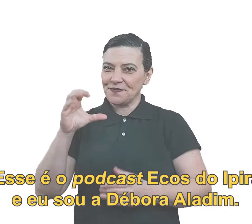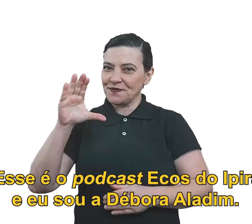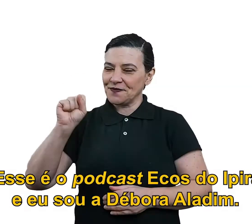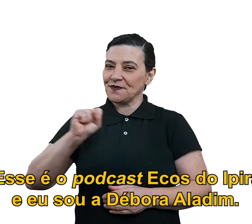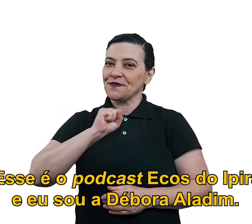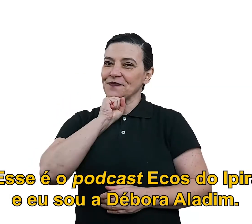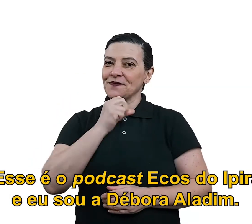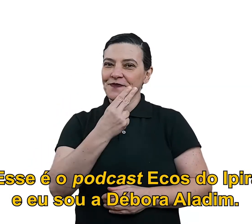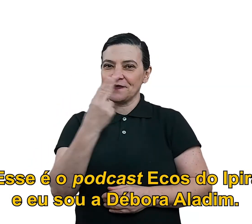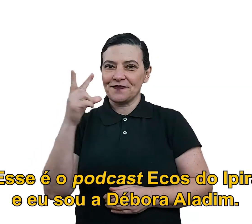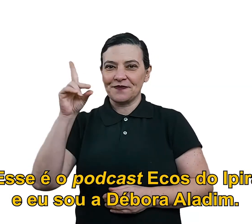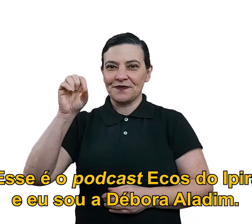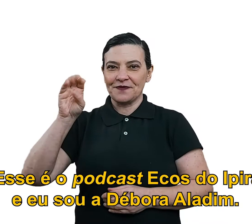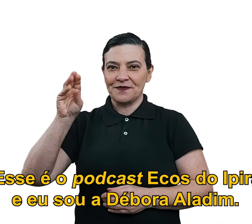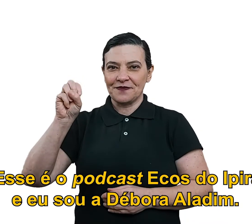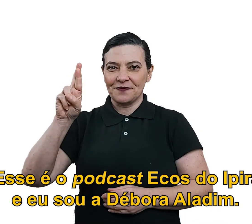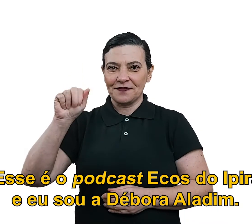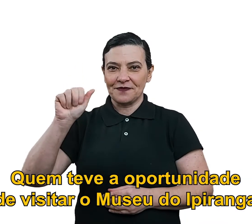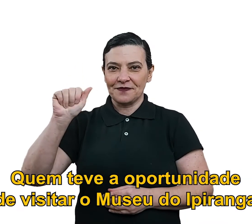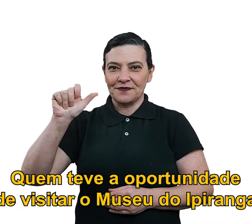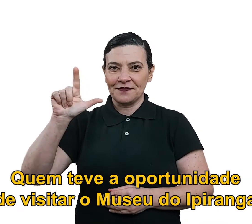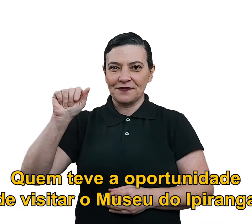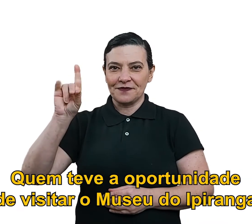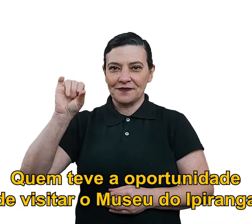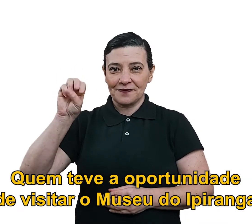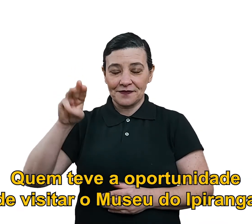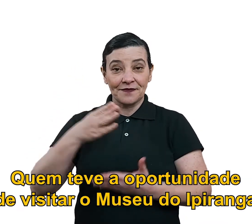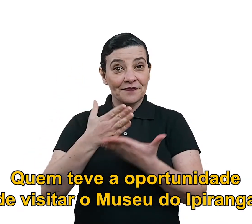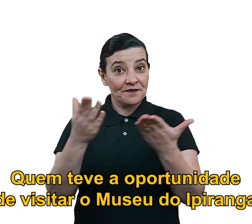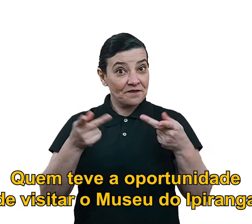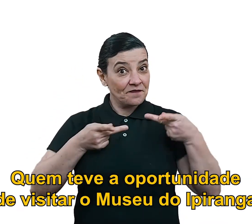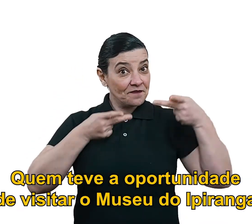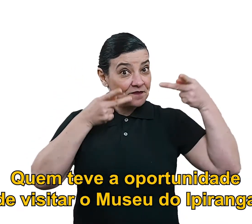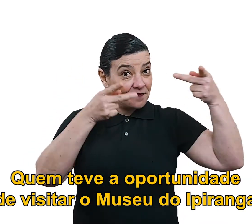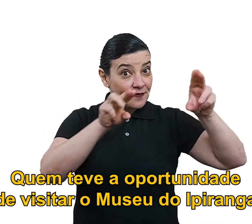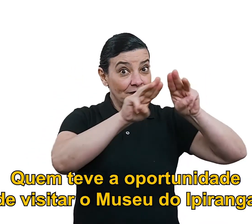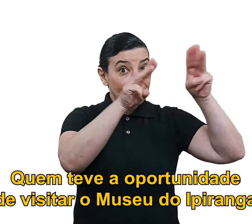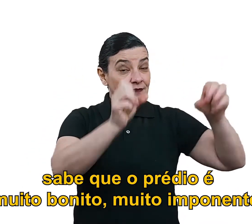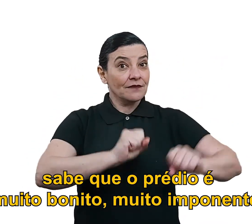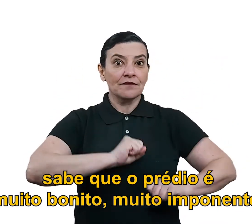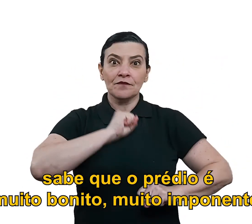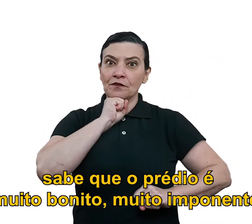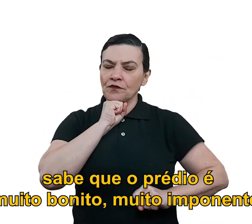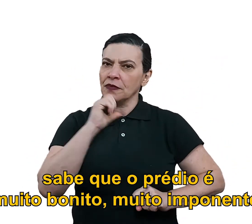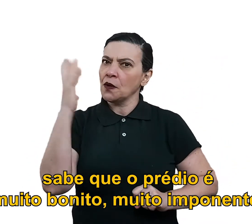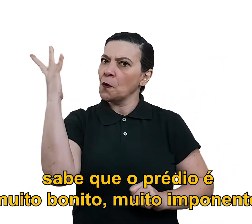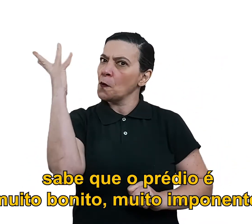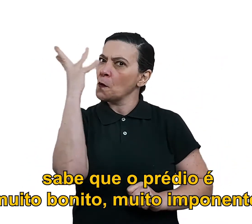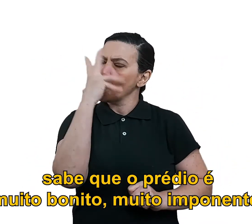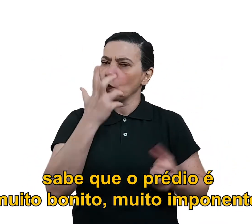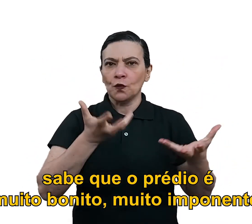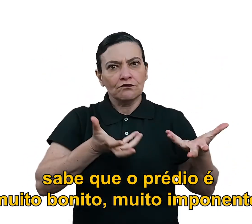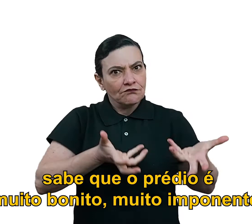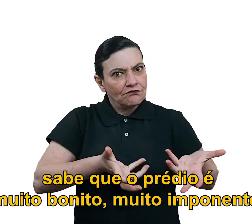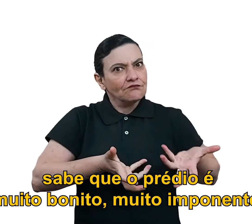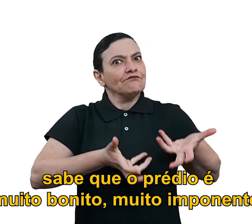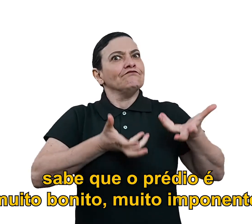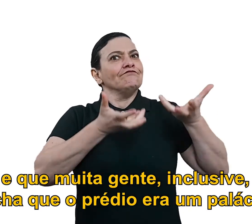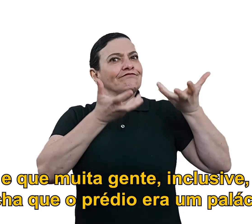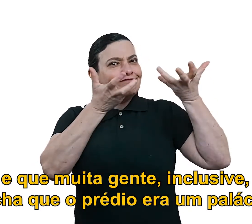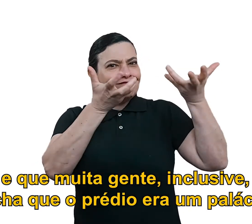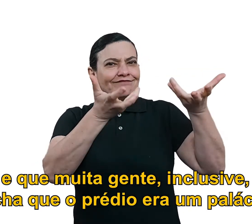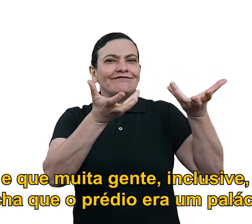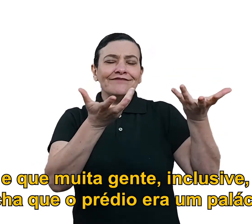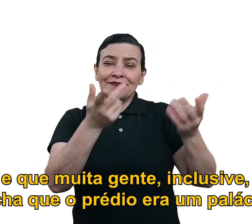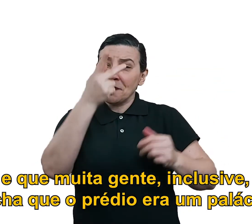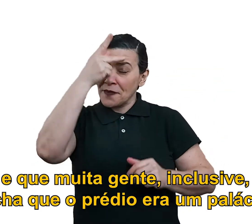podcast Ecos do Ipiranga e eu sou a Débora Aladim. Quem teve a oportunidade de visitar o Museu do Ipiranga sabe que o prédio é muito bonito, muito imponente